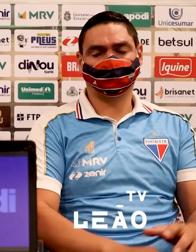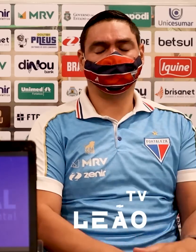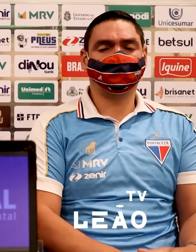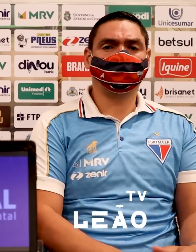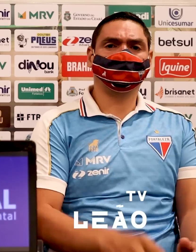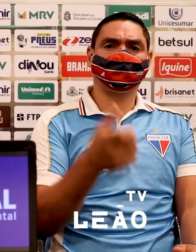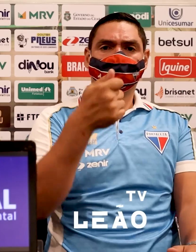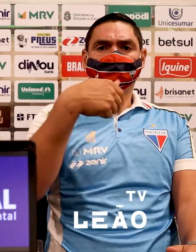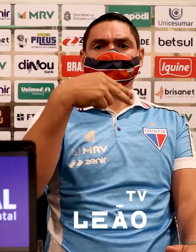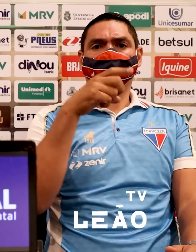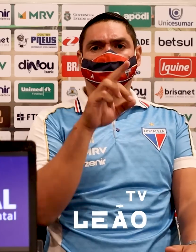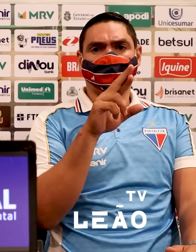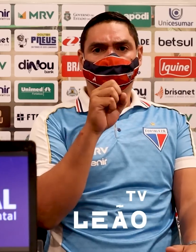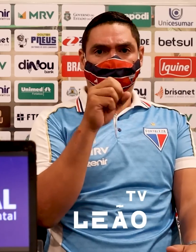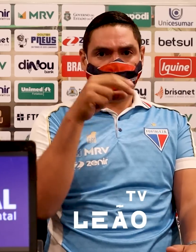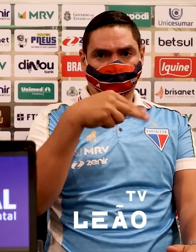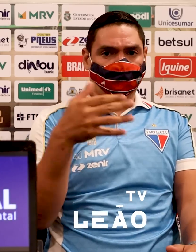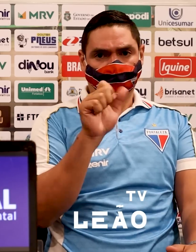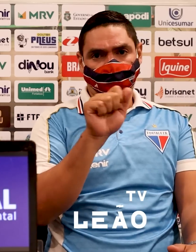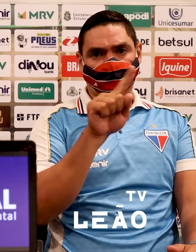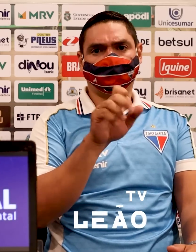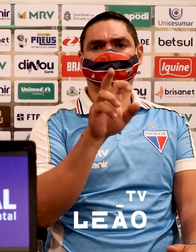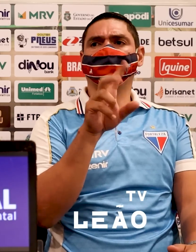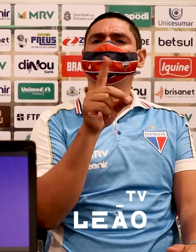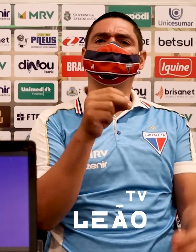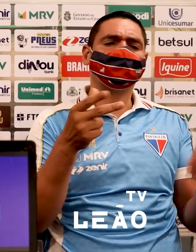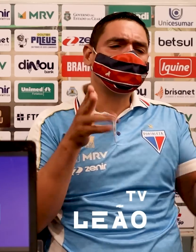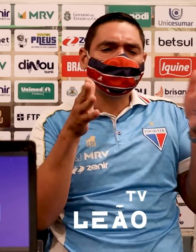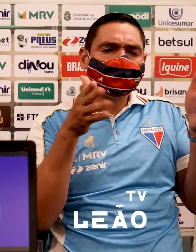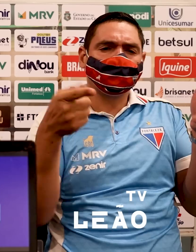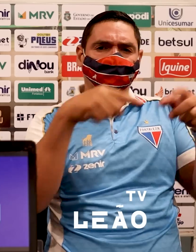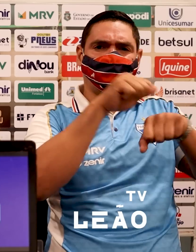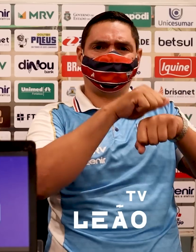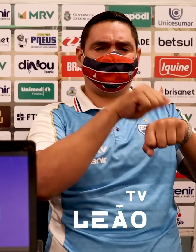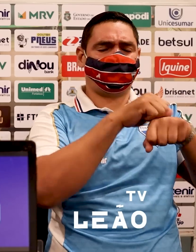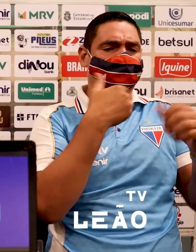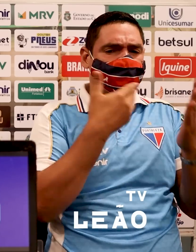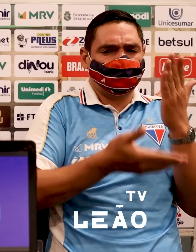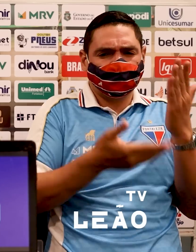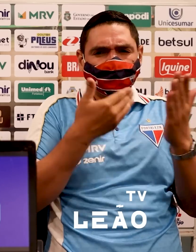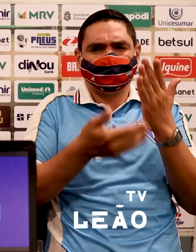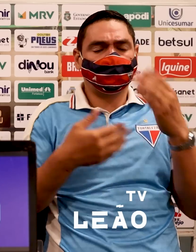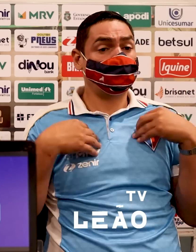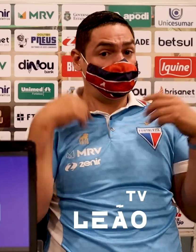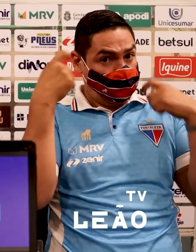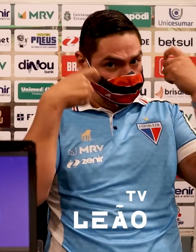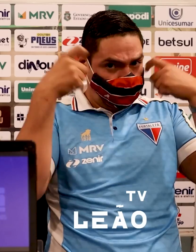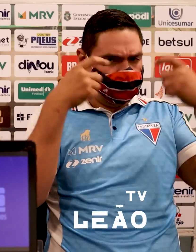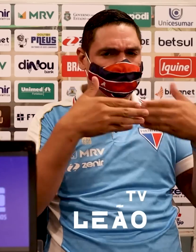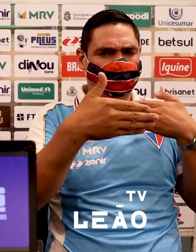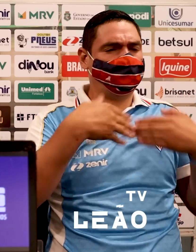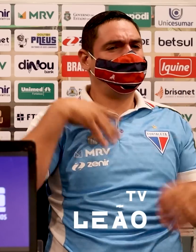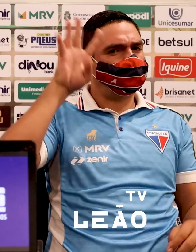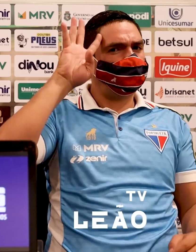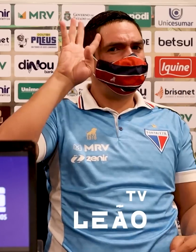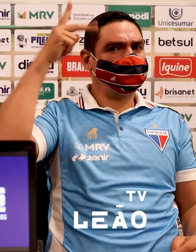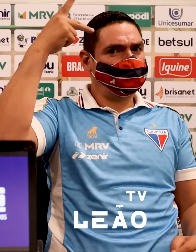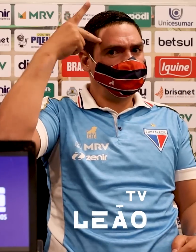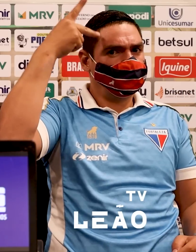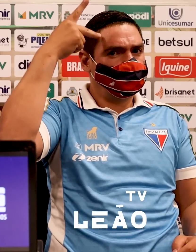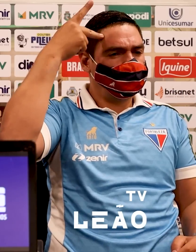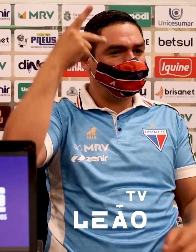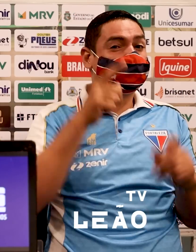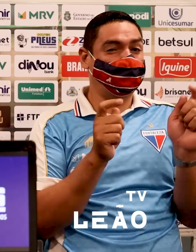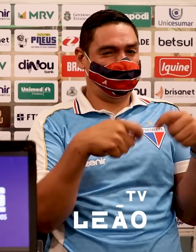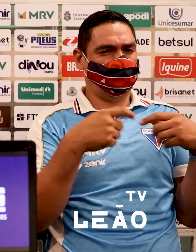Azevedo, do Futebolês, ele pergunta o seguinte: o momento que o clube vive sem vitórias preocupa para um jogo como o de quarta-feira, sendo uma eliminatória que